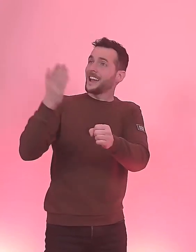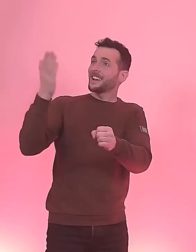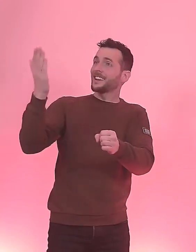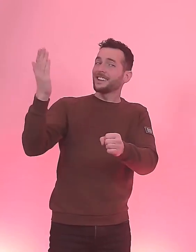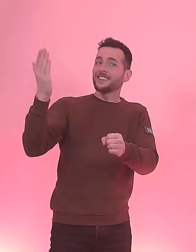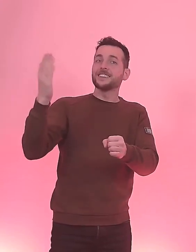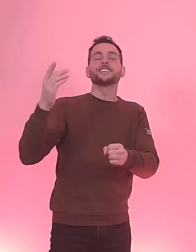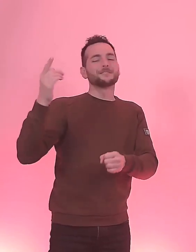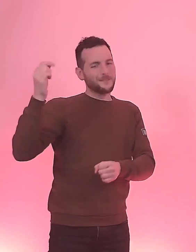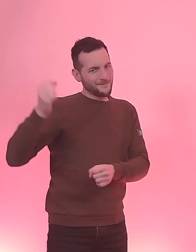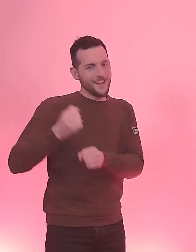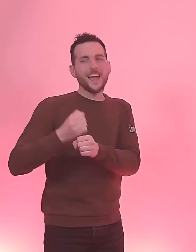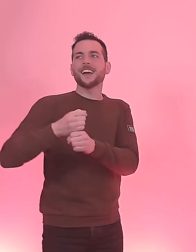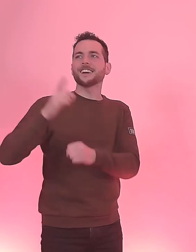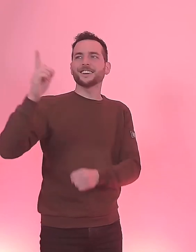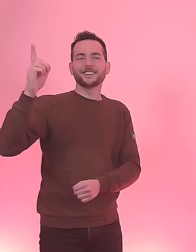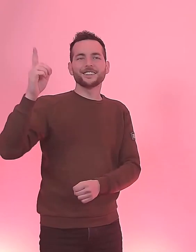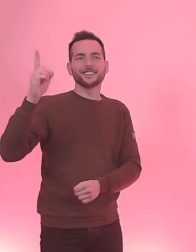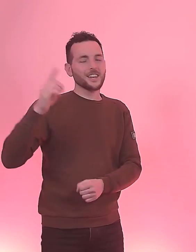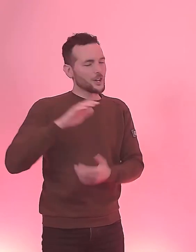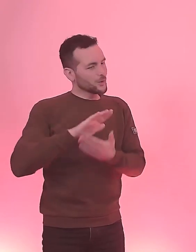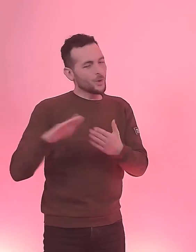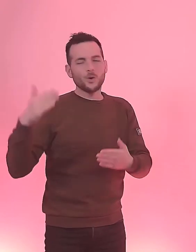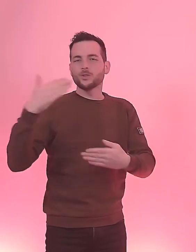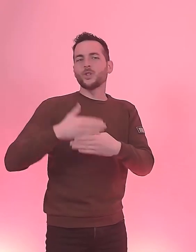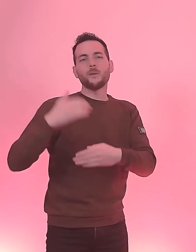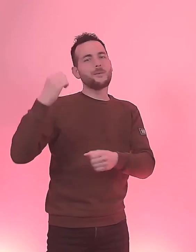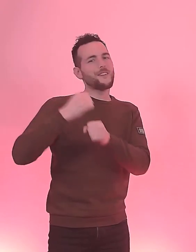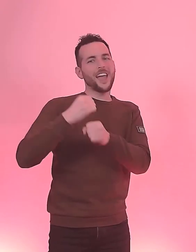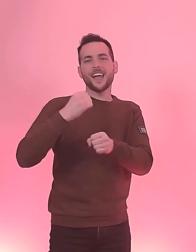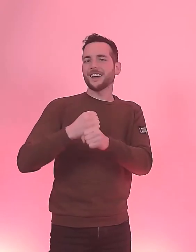ik zoek hebben staan